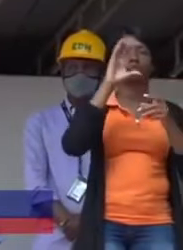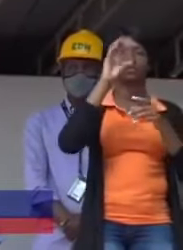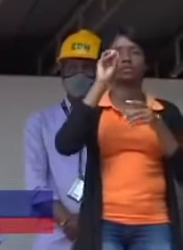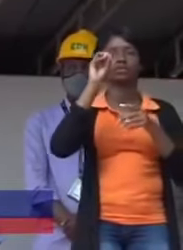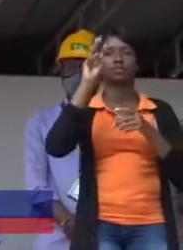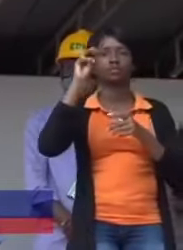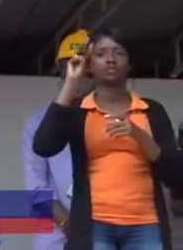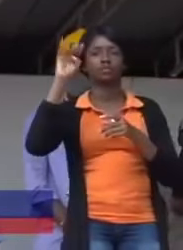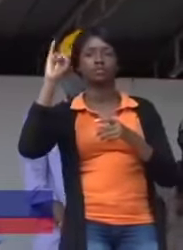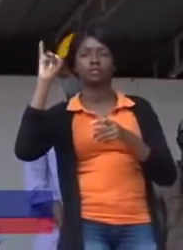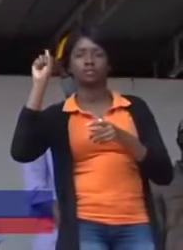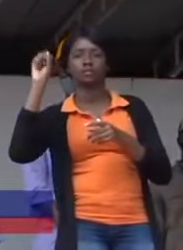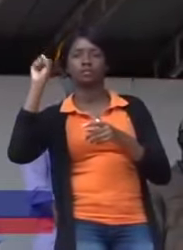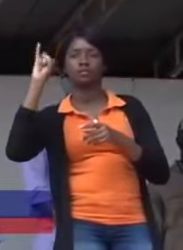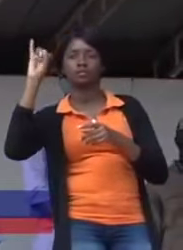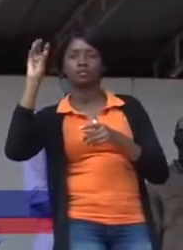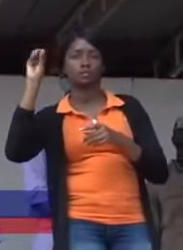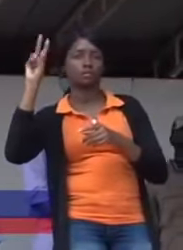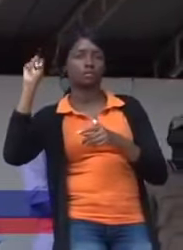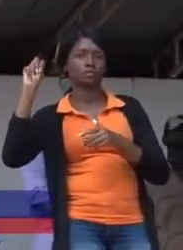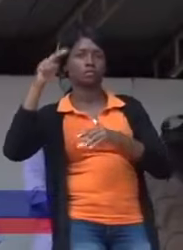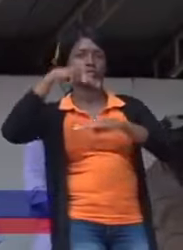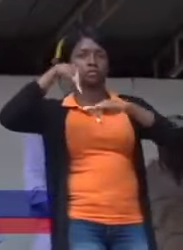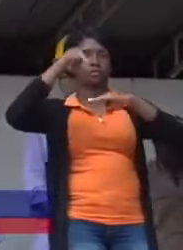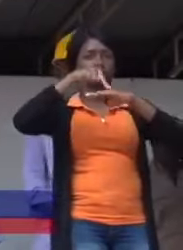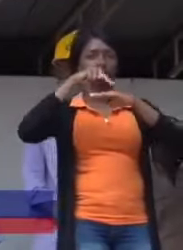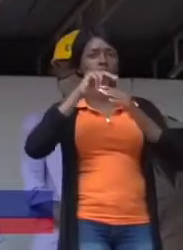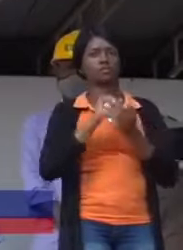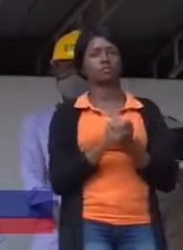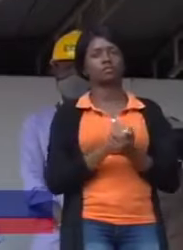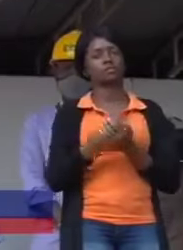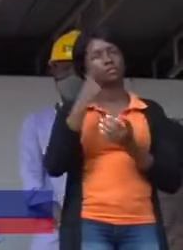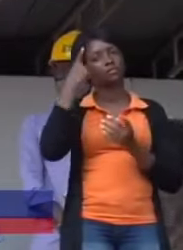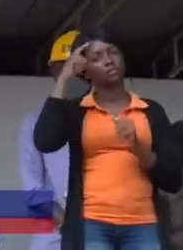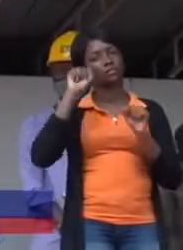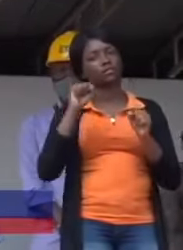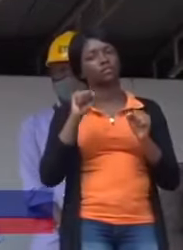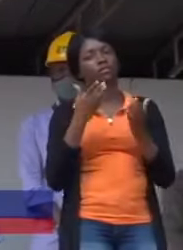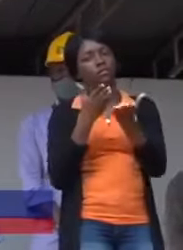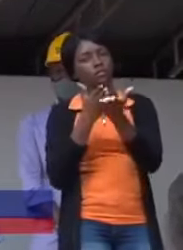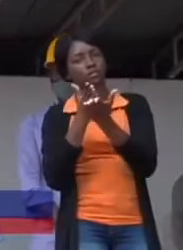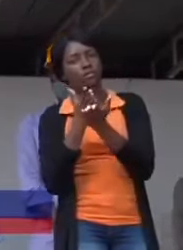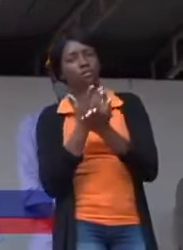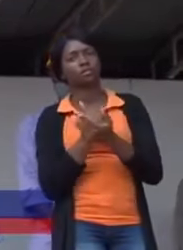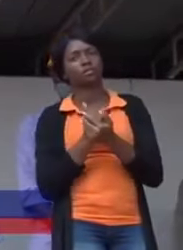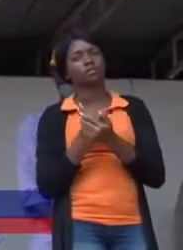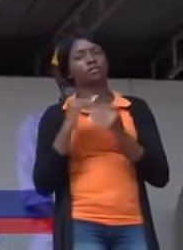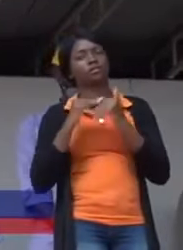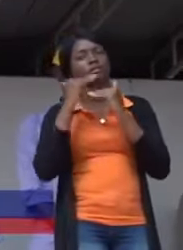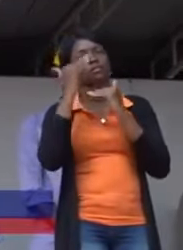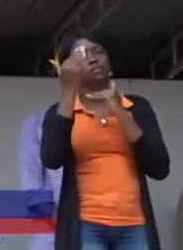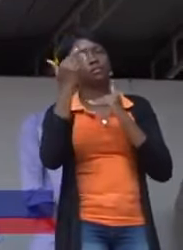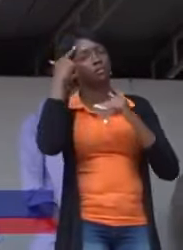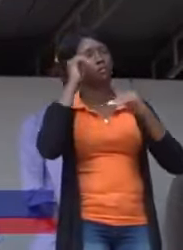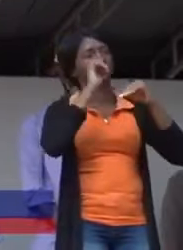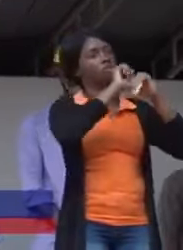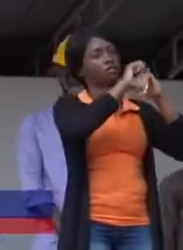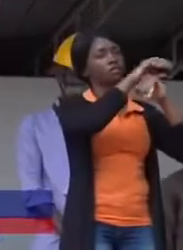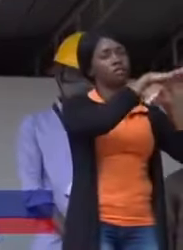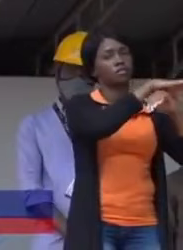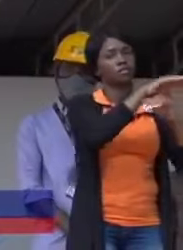public pour analyser, pour approuver. Après ça, pour